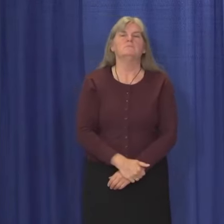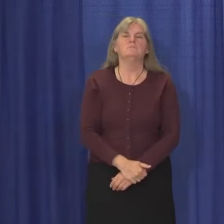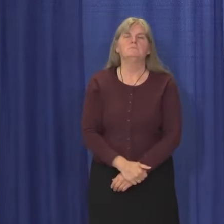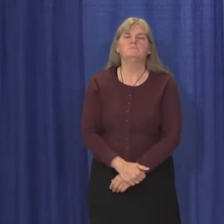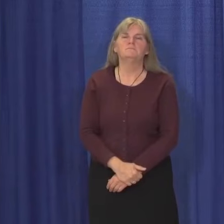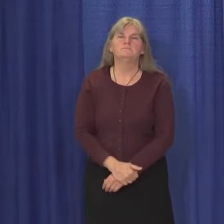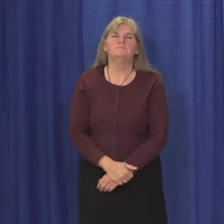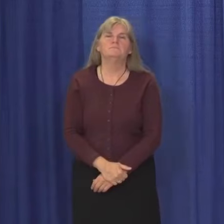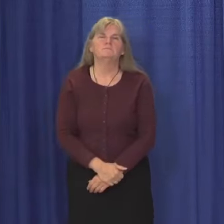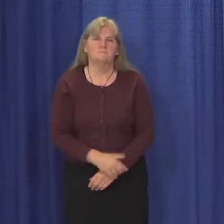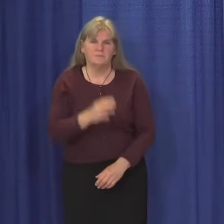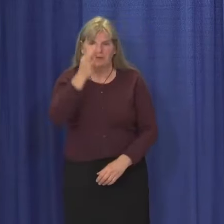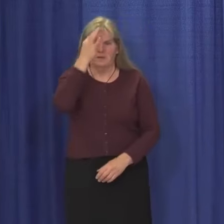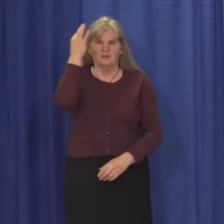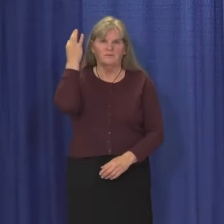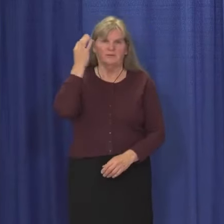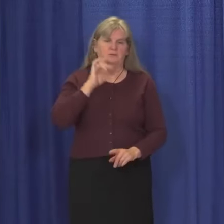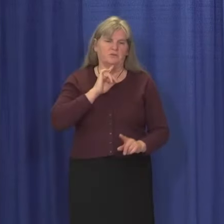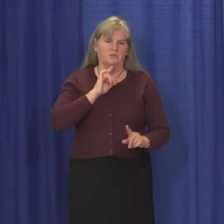Donc, oui,